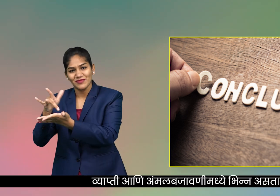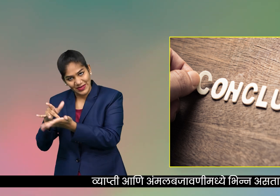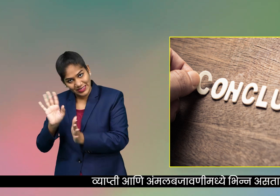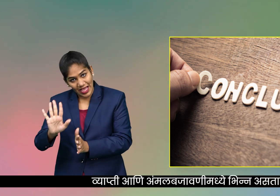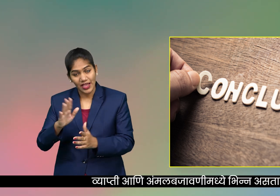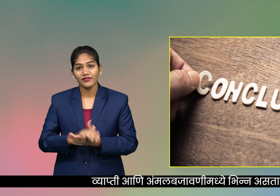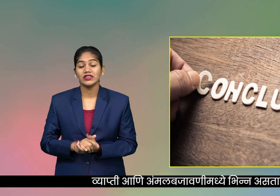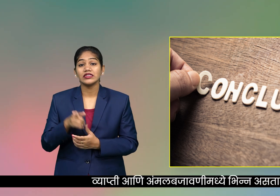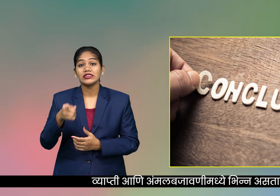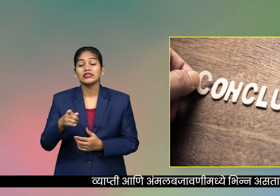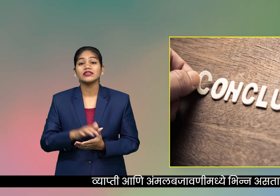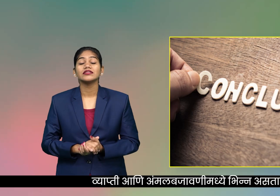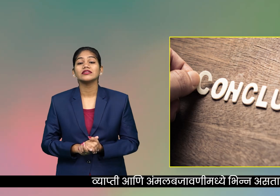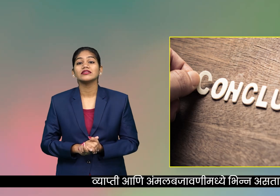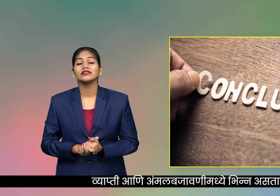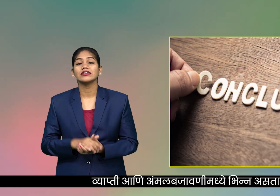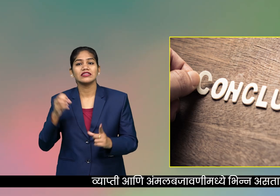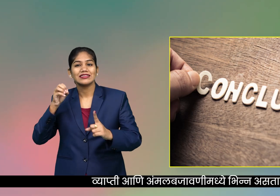आणि अंमलबजावणीमध्ये भिन्न असतात.